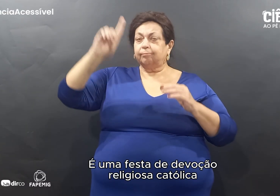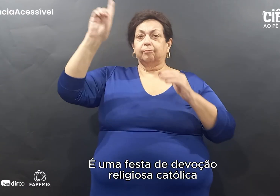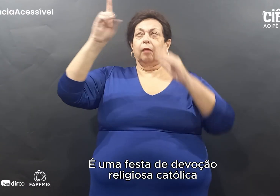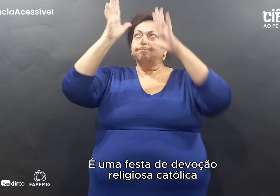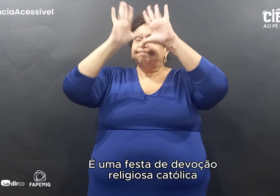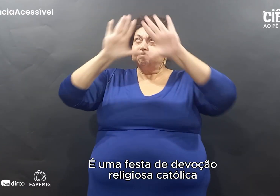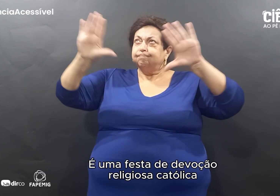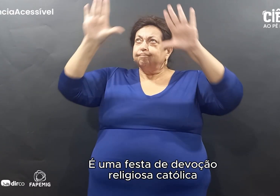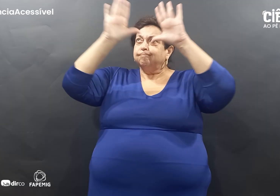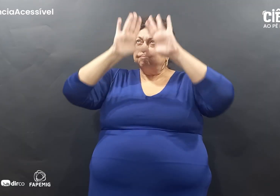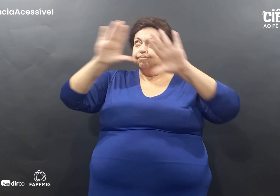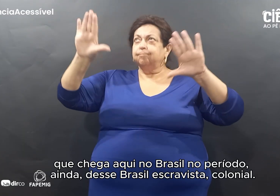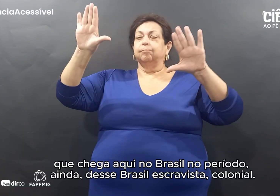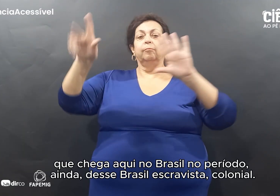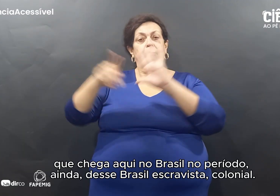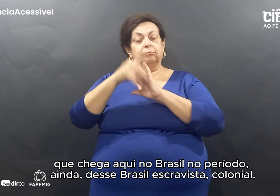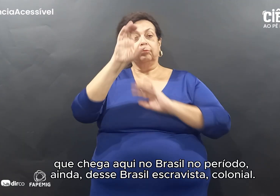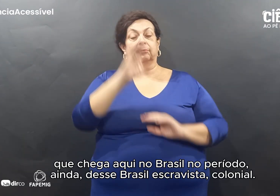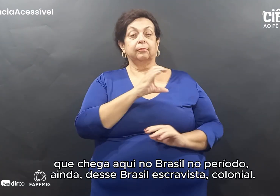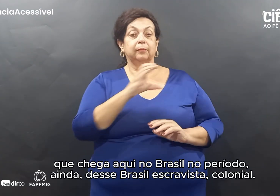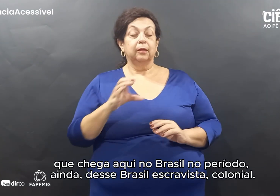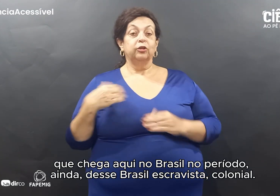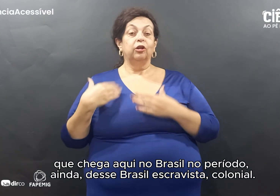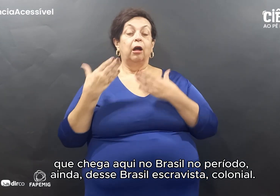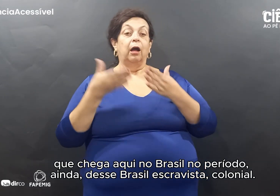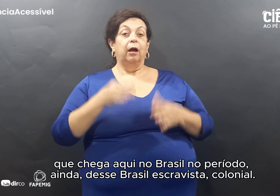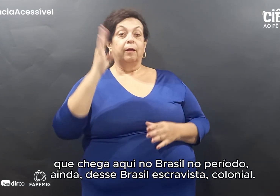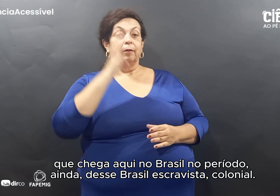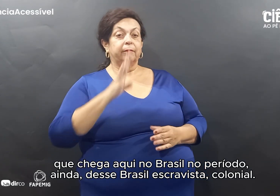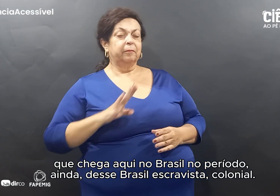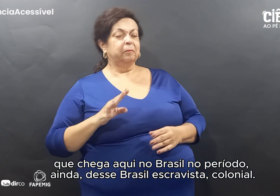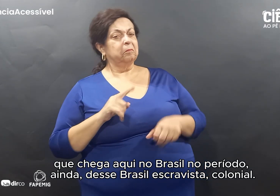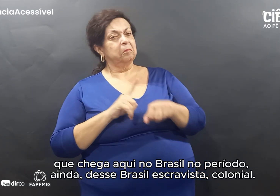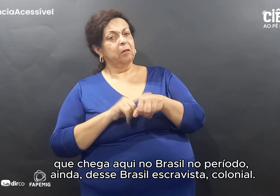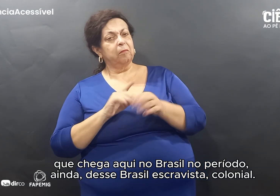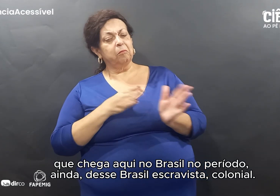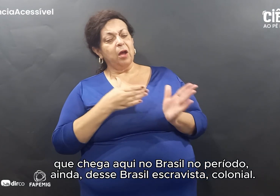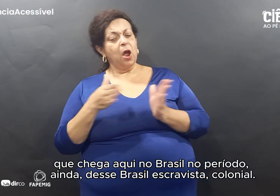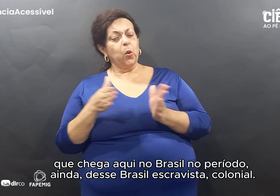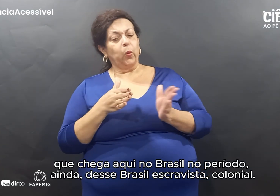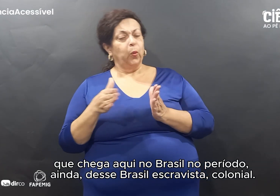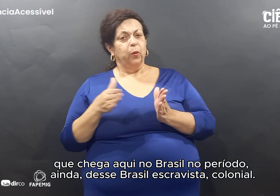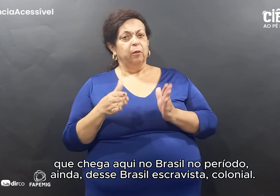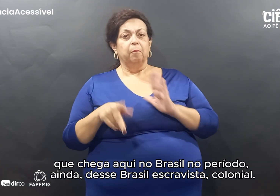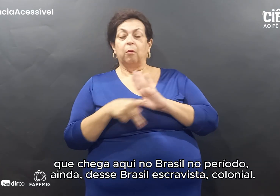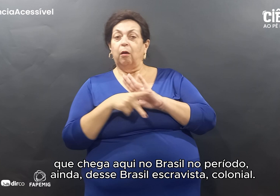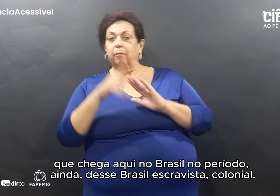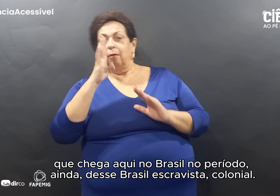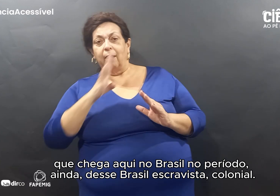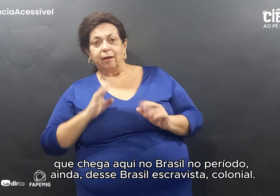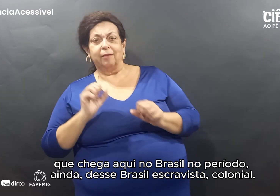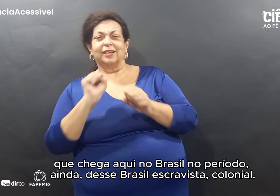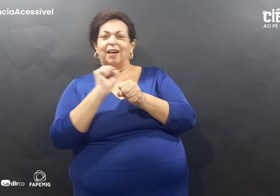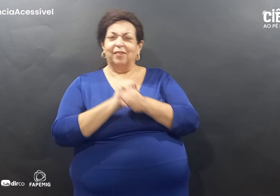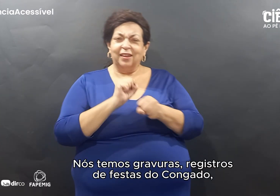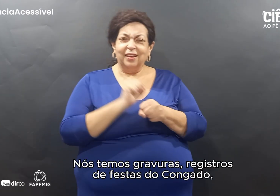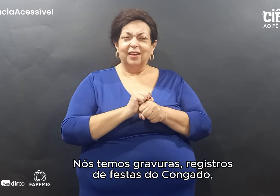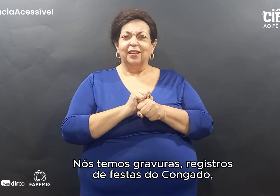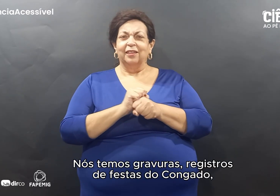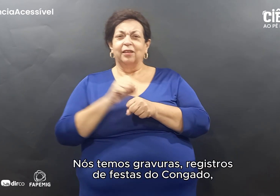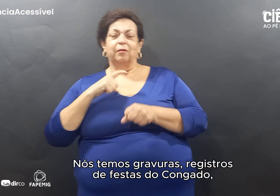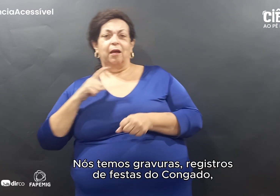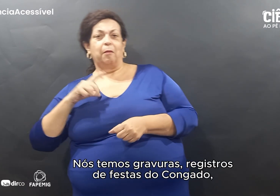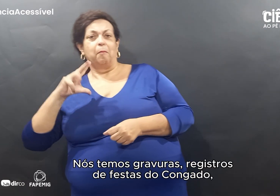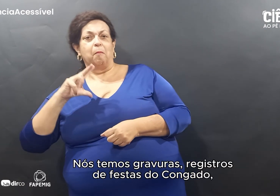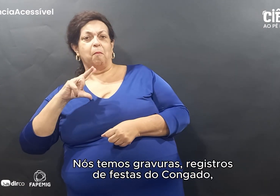religiosa católica que chega aqui no Brasil, ali no período ainda desse Brasil escravista, colonial. Nós